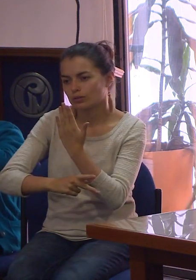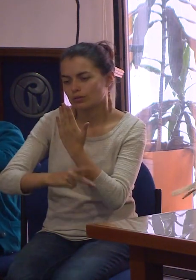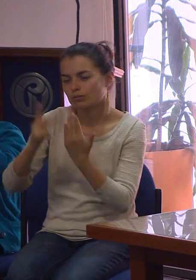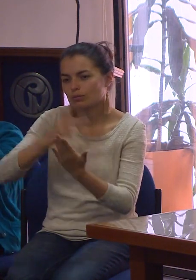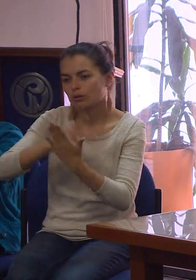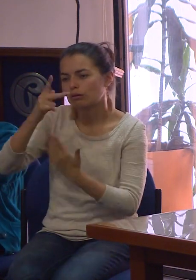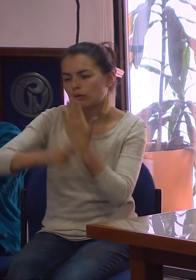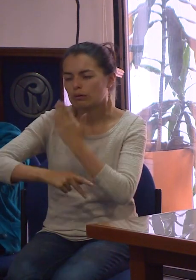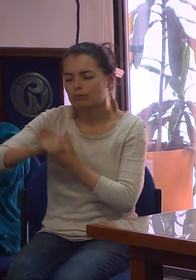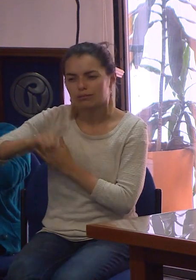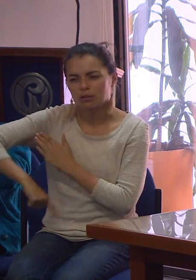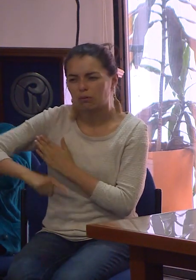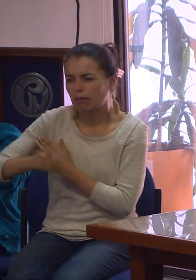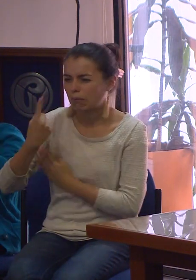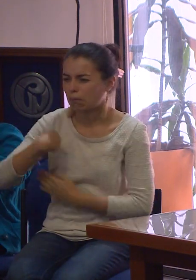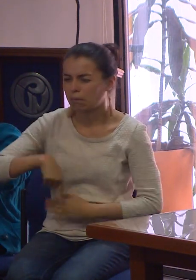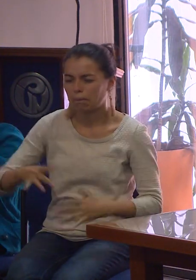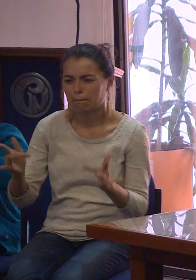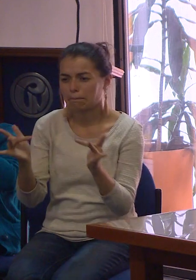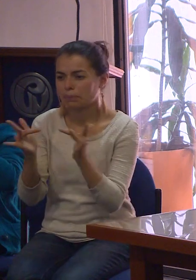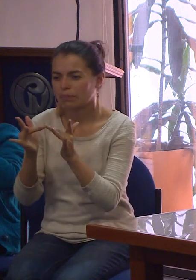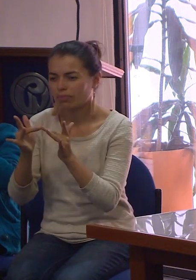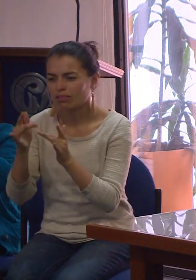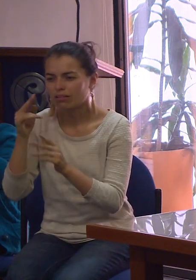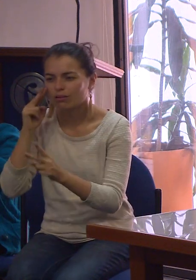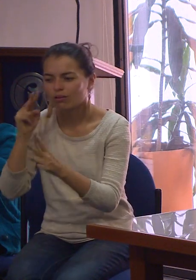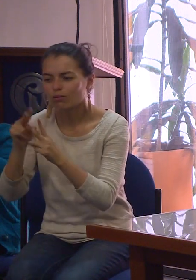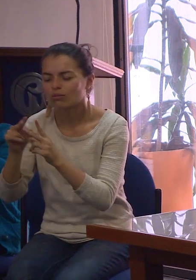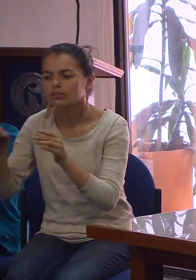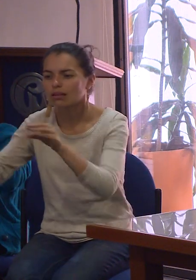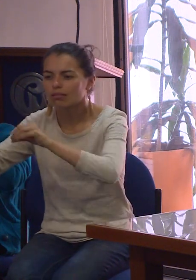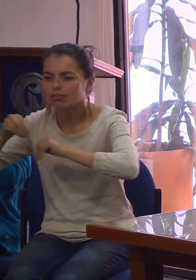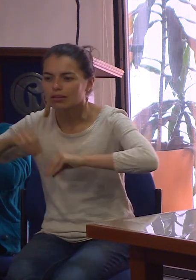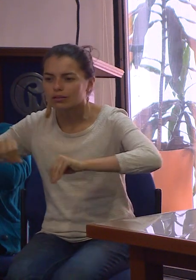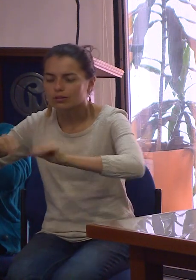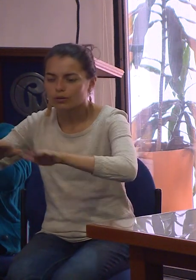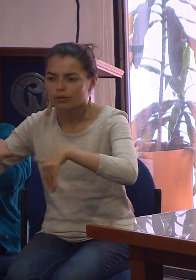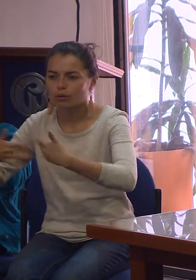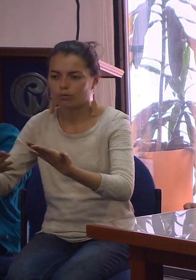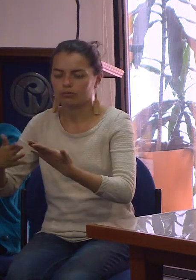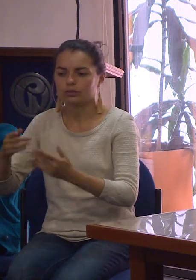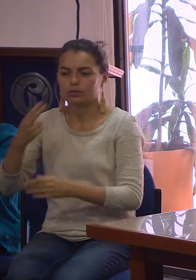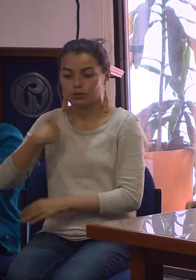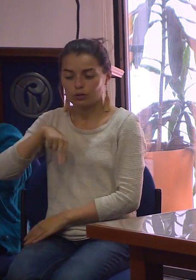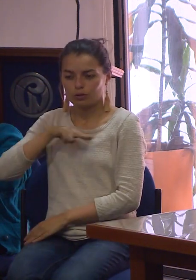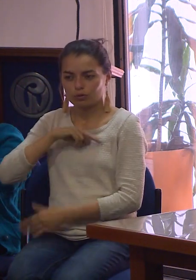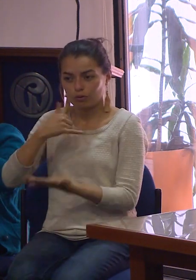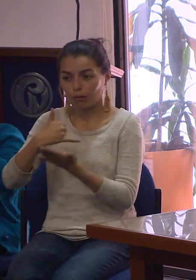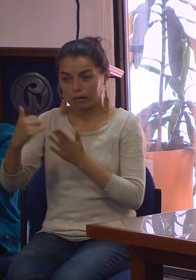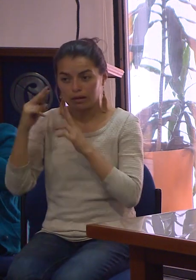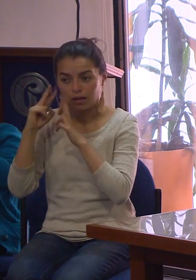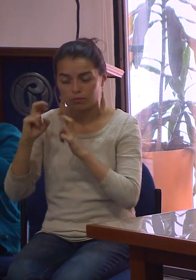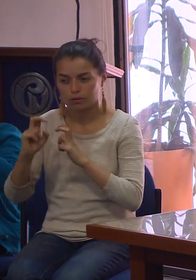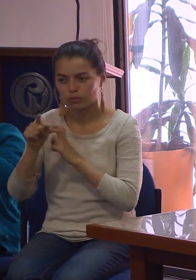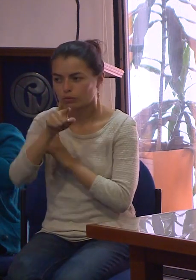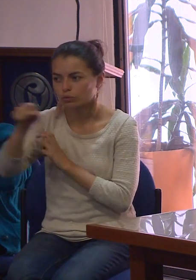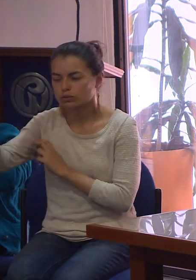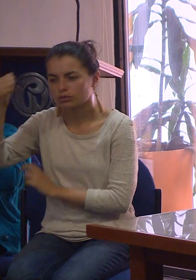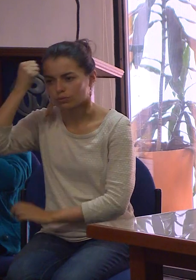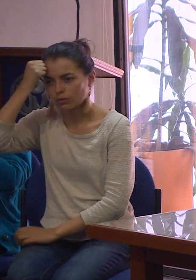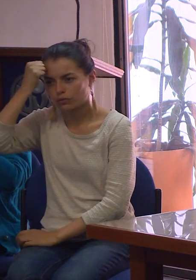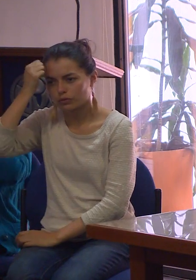están alejados realmente de conocer los territorios, y en ese orden de ideas pensamos que el formador, ustedes, los